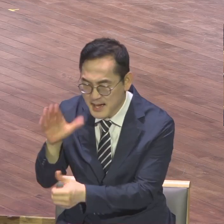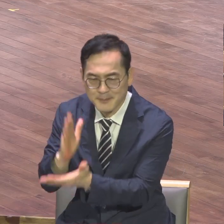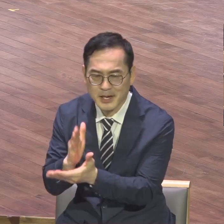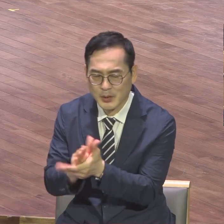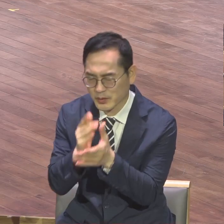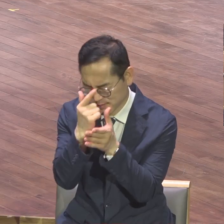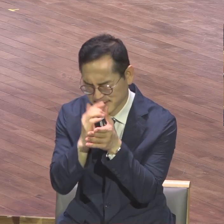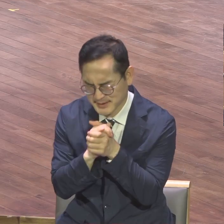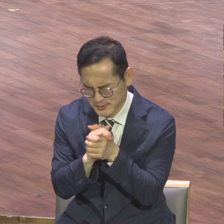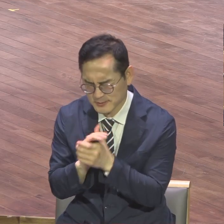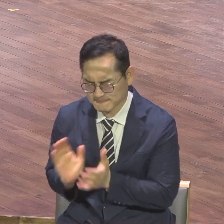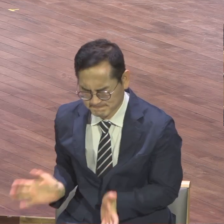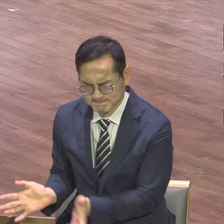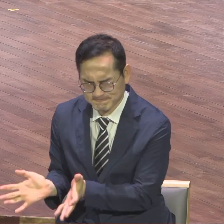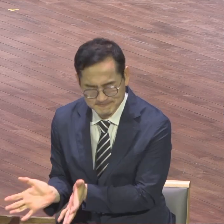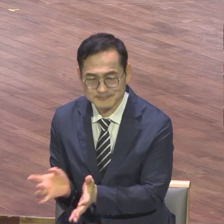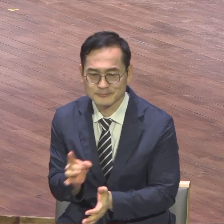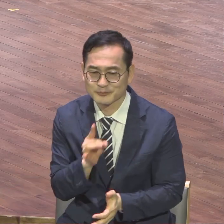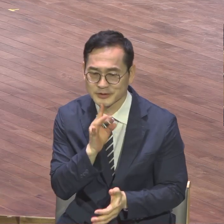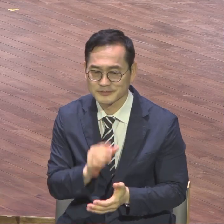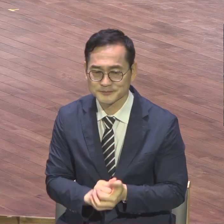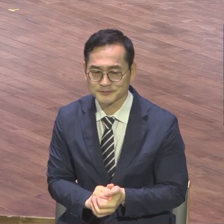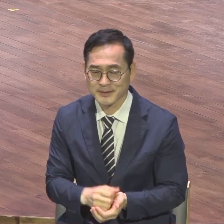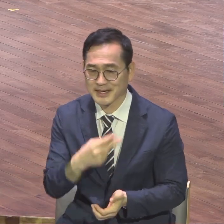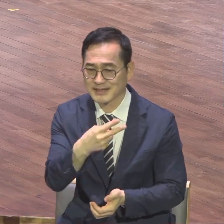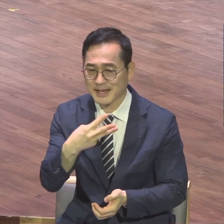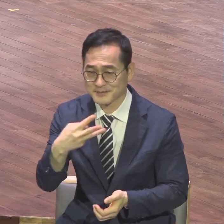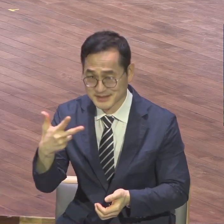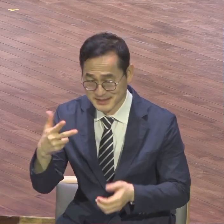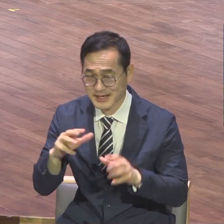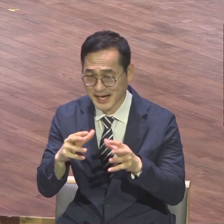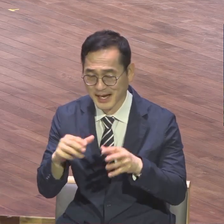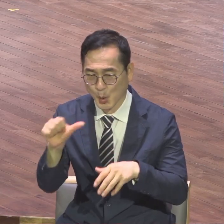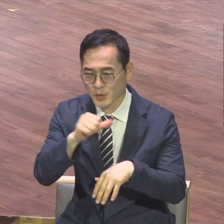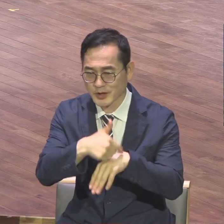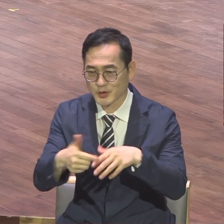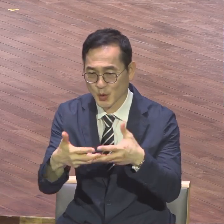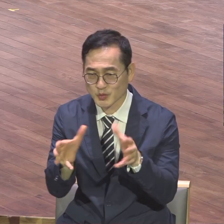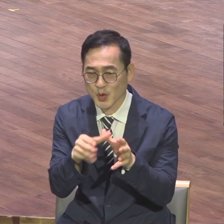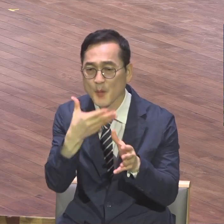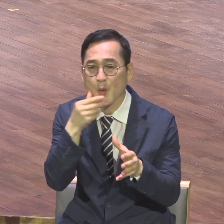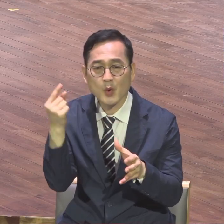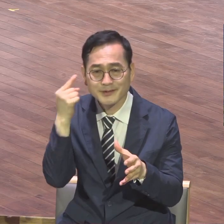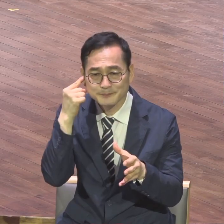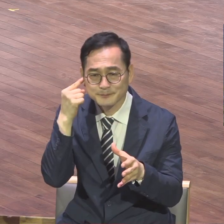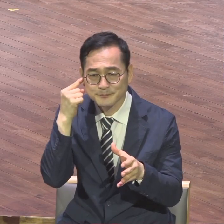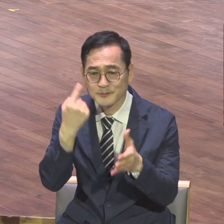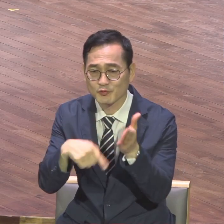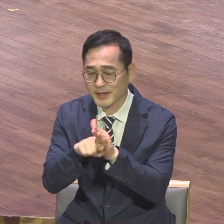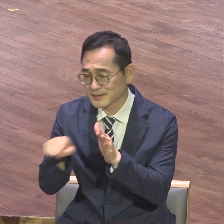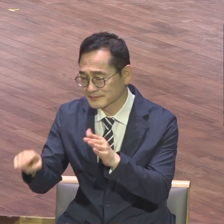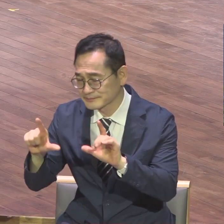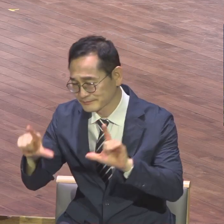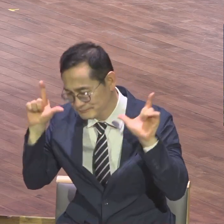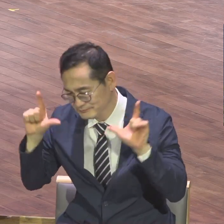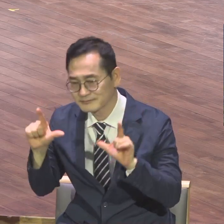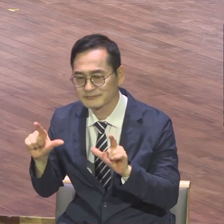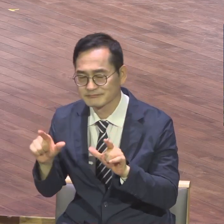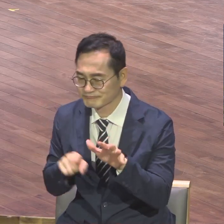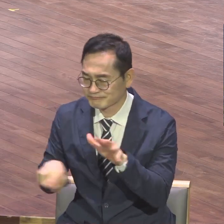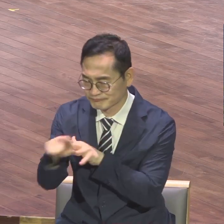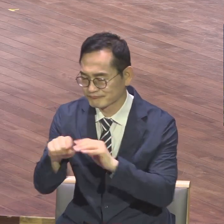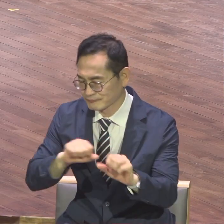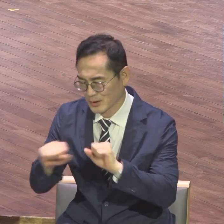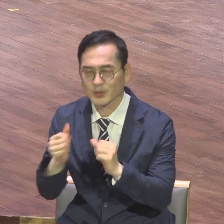위해서 어디 기도합니까? 이산출나라 하나님 오천년족 이 복음화 주역으로 우리 자녀가 쓰임받게 하여